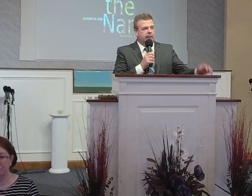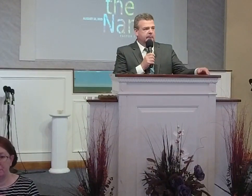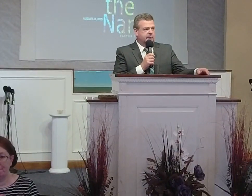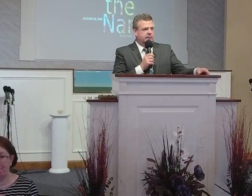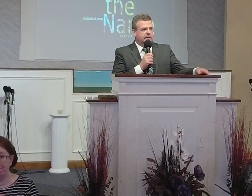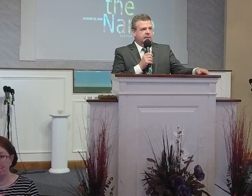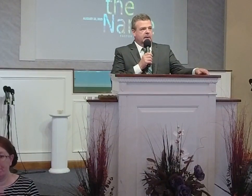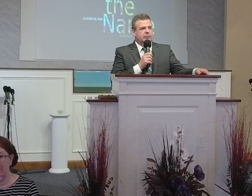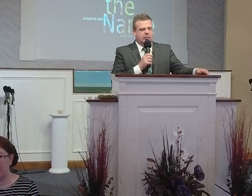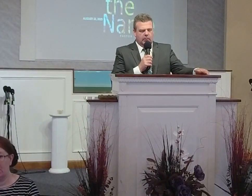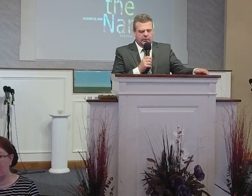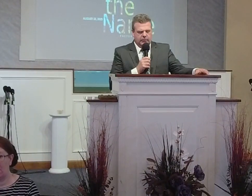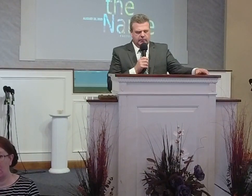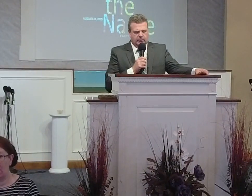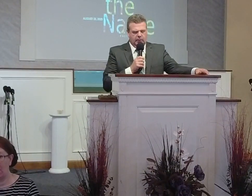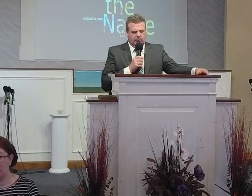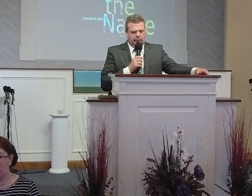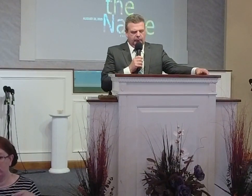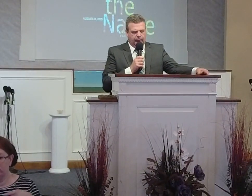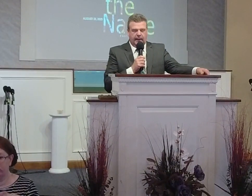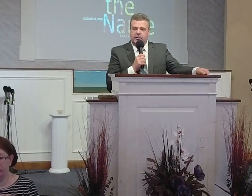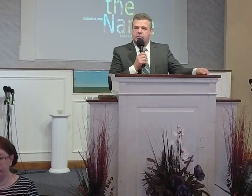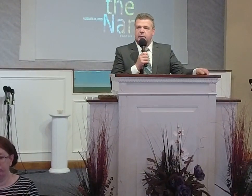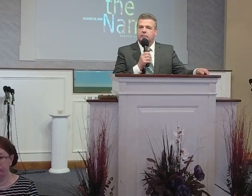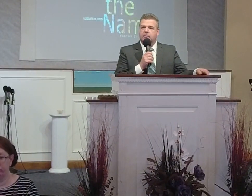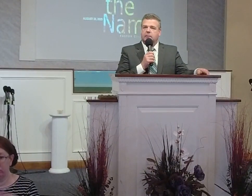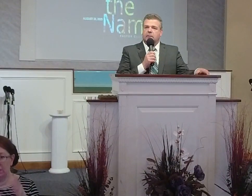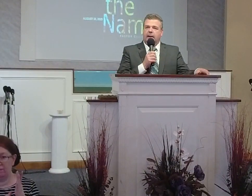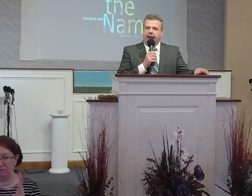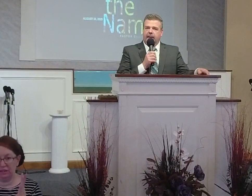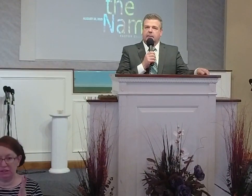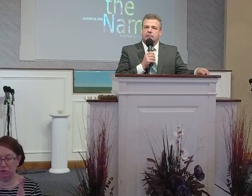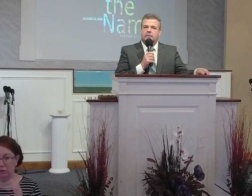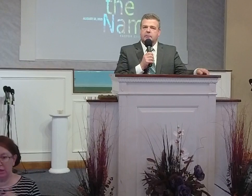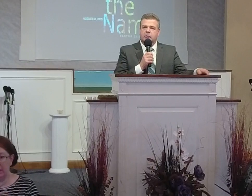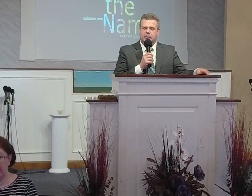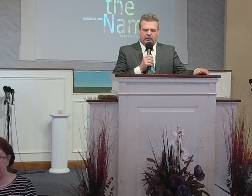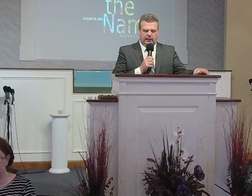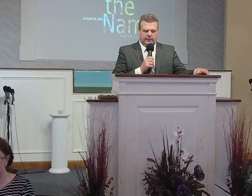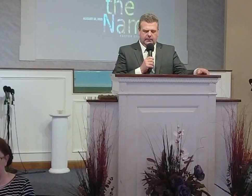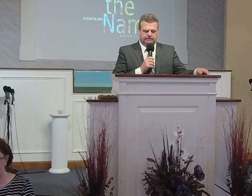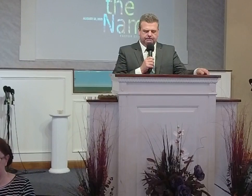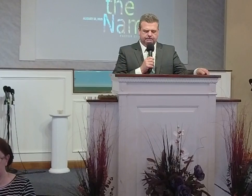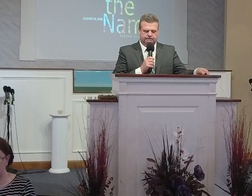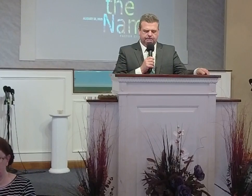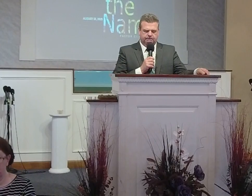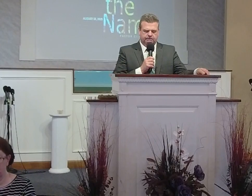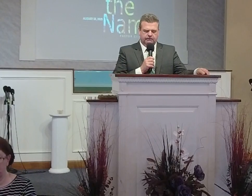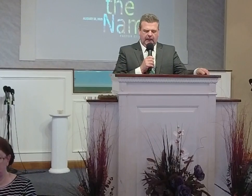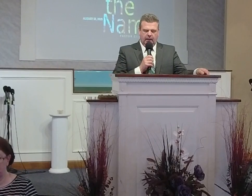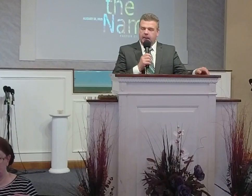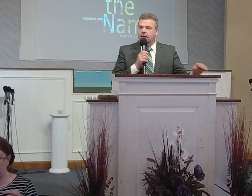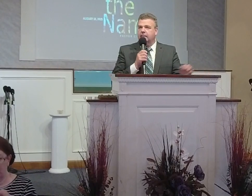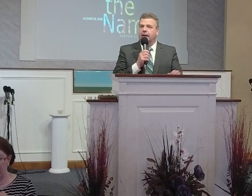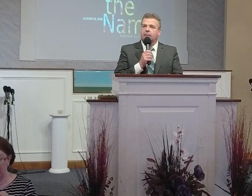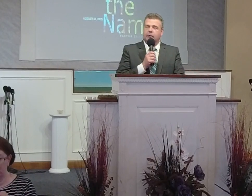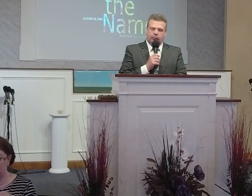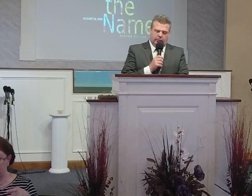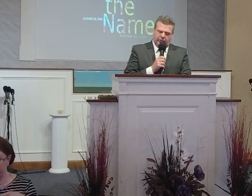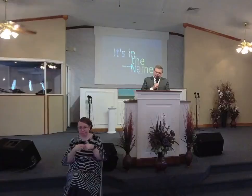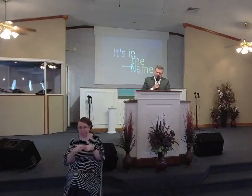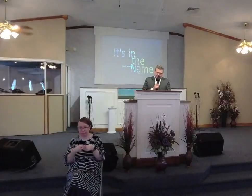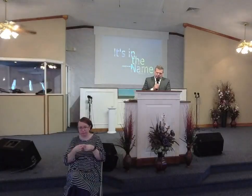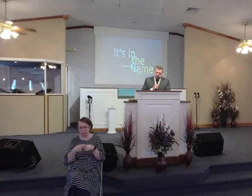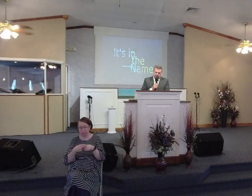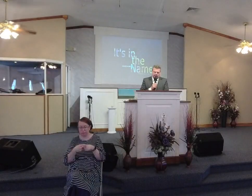de toda la creación. Un híbrido de un curso donde hay carne